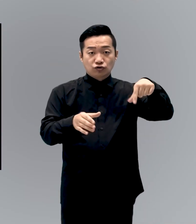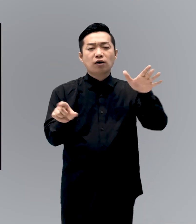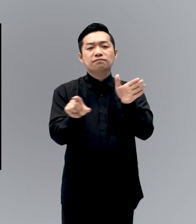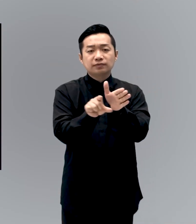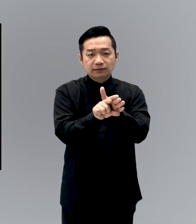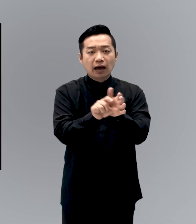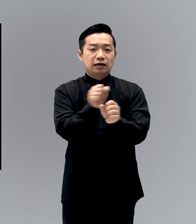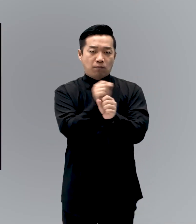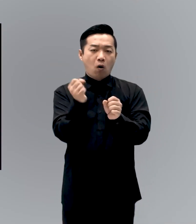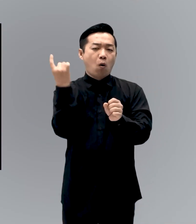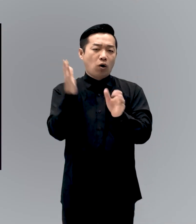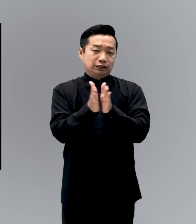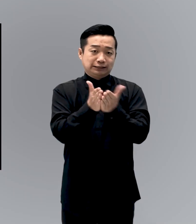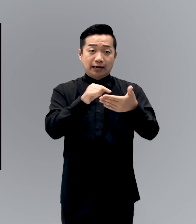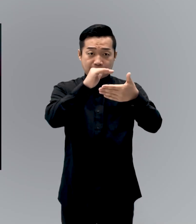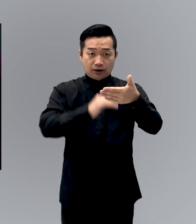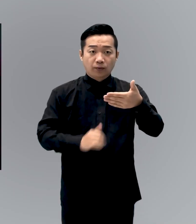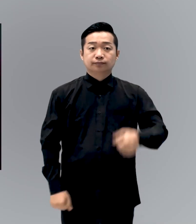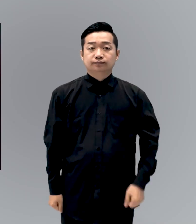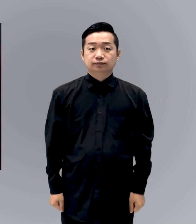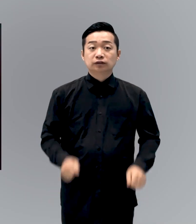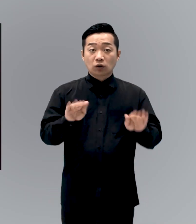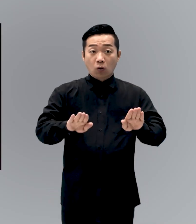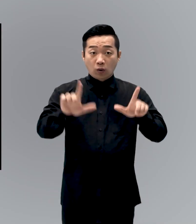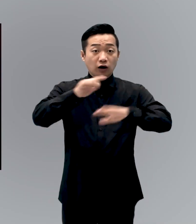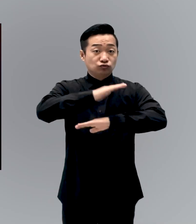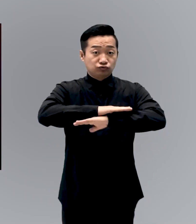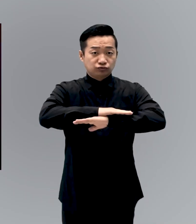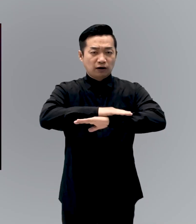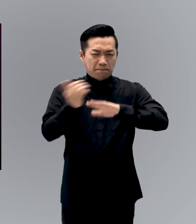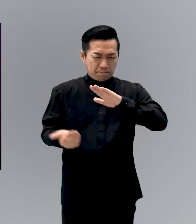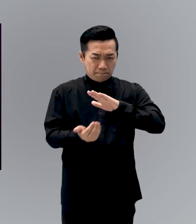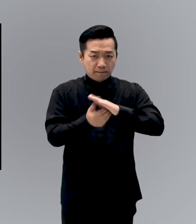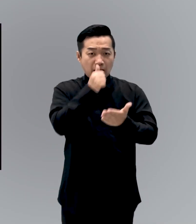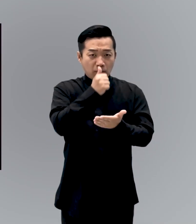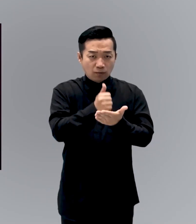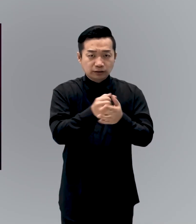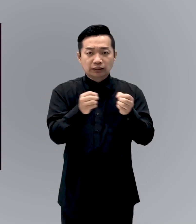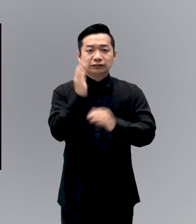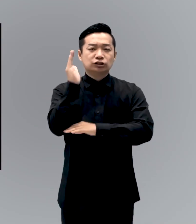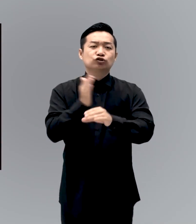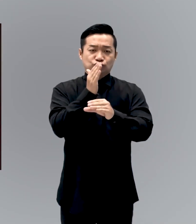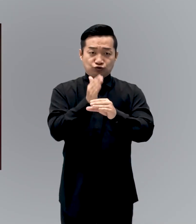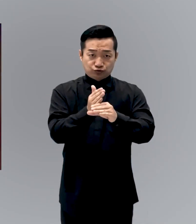게다가 그의 출판사는 최근 재정적 어려움을 겪고 있다고 했다.